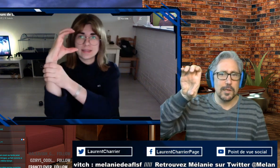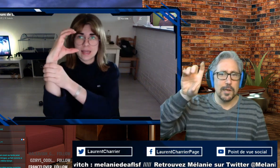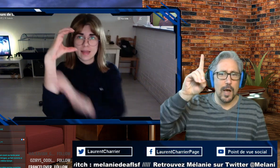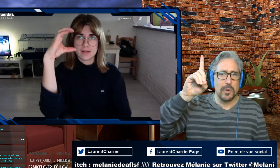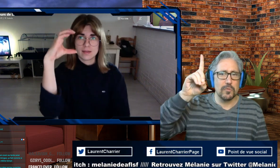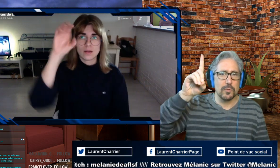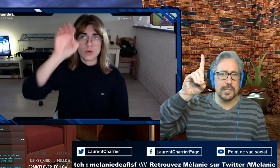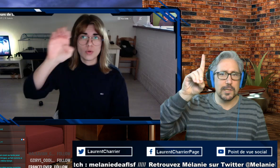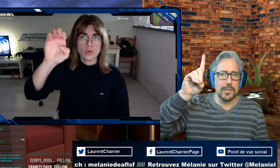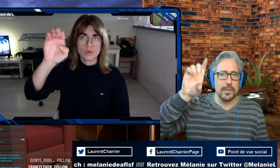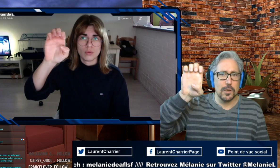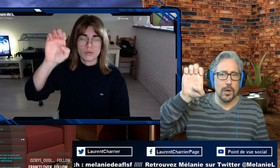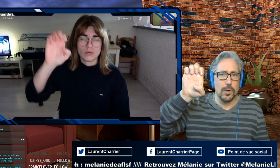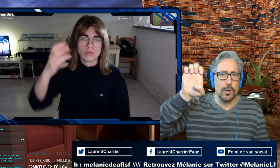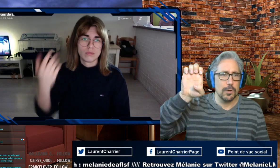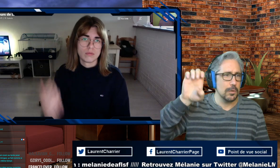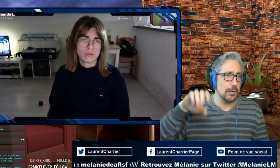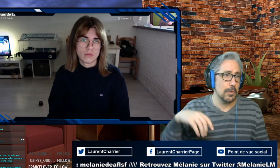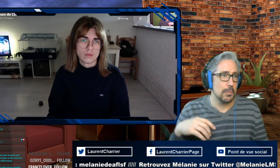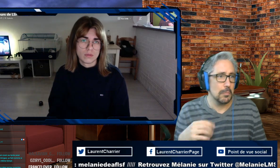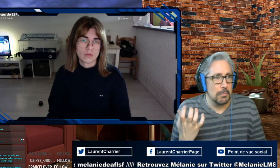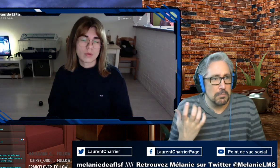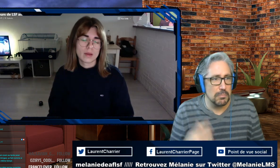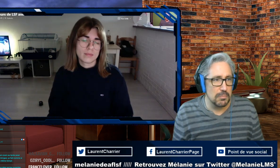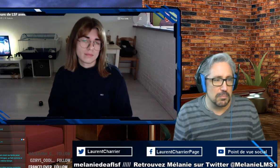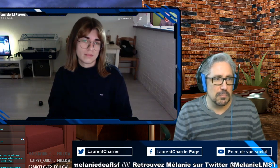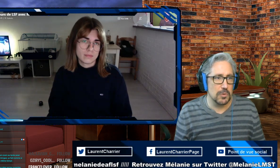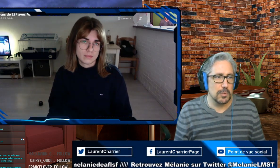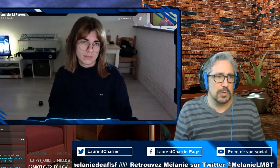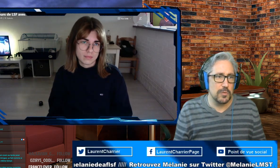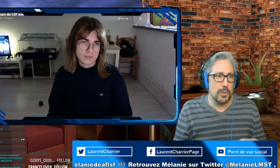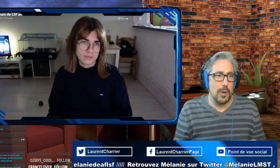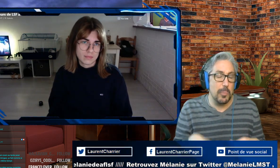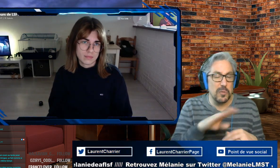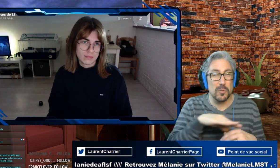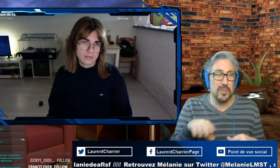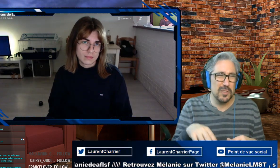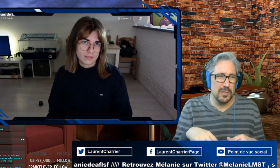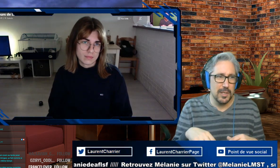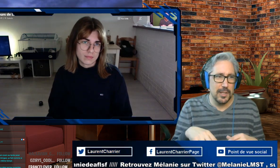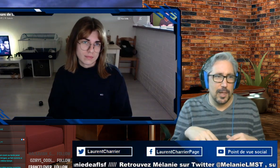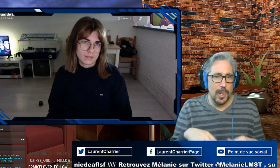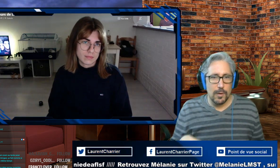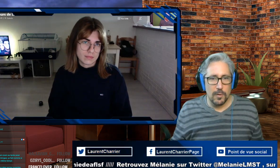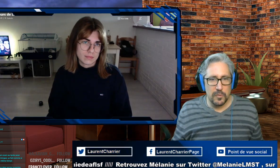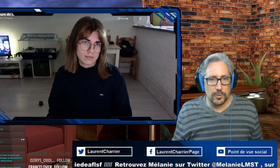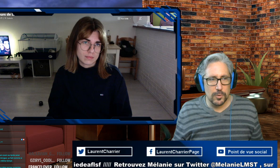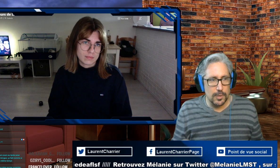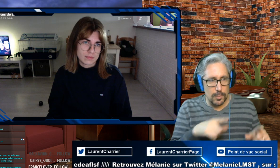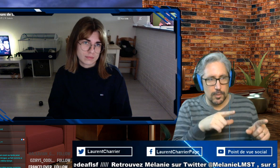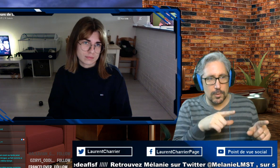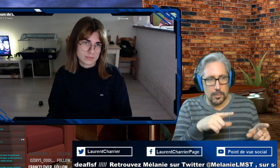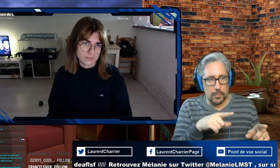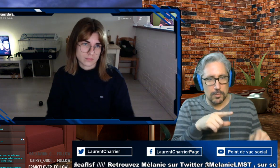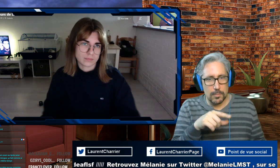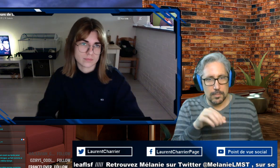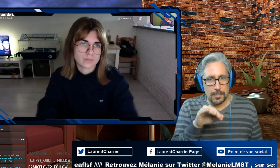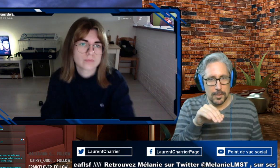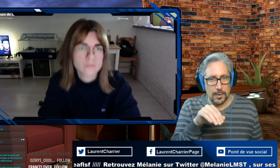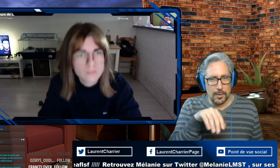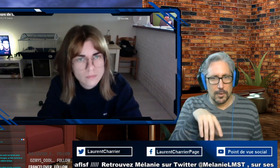C. Après, ils font D, E. Ouais. Donc, des fois, après, ils font vite. On fait un truc,